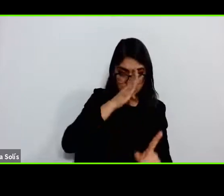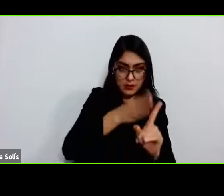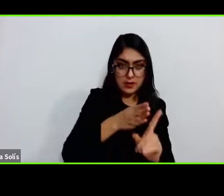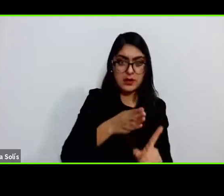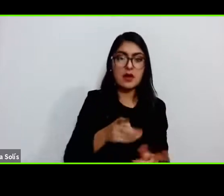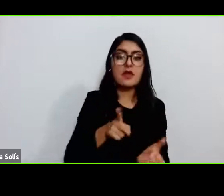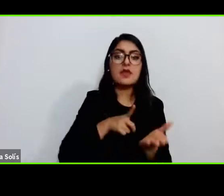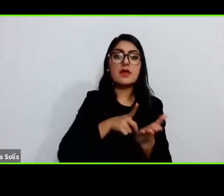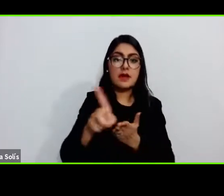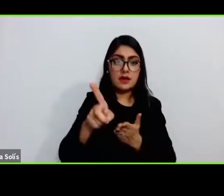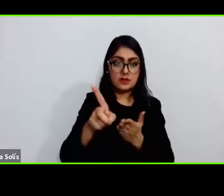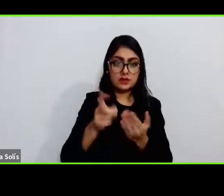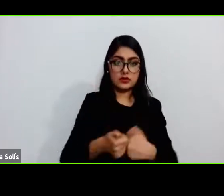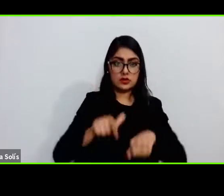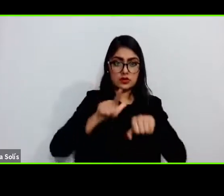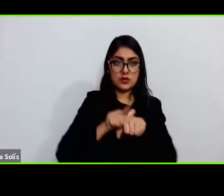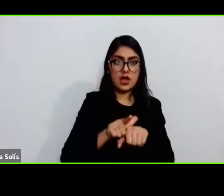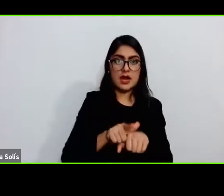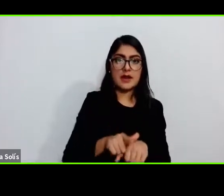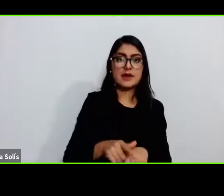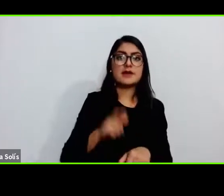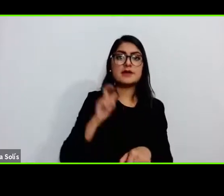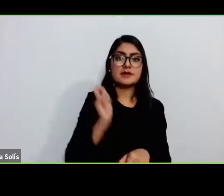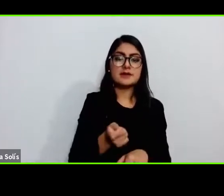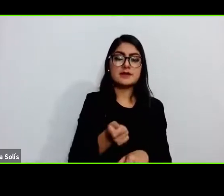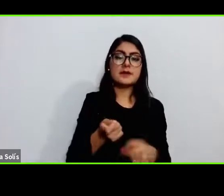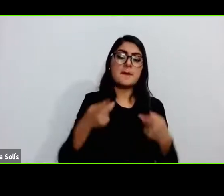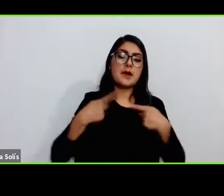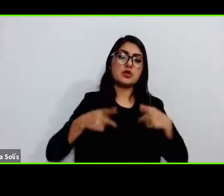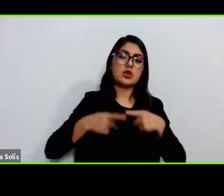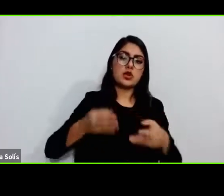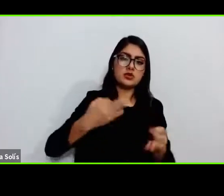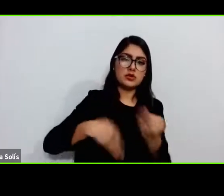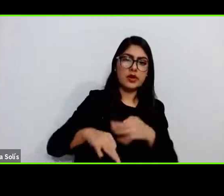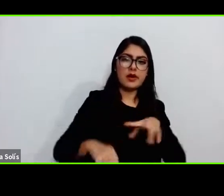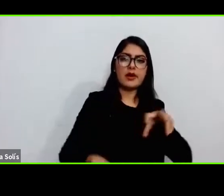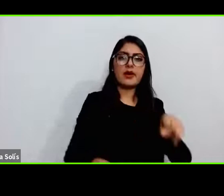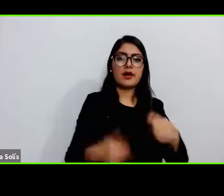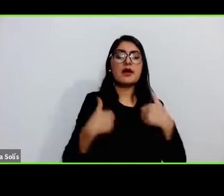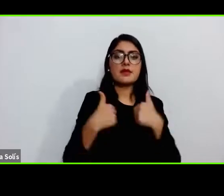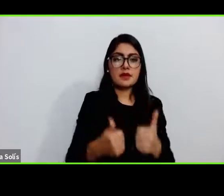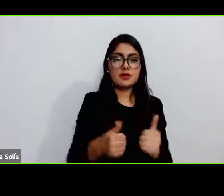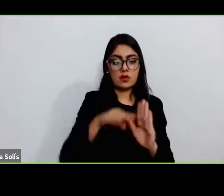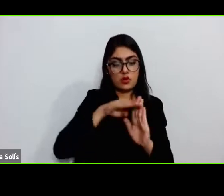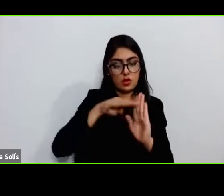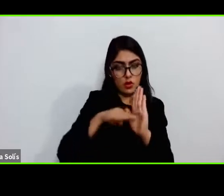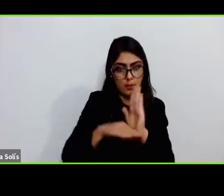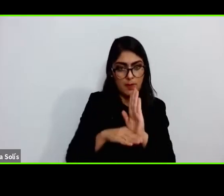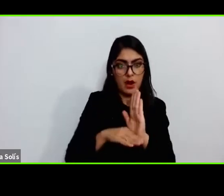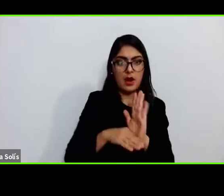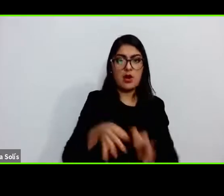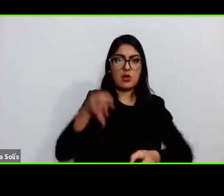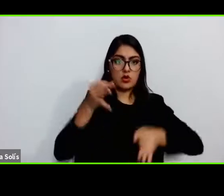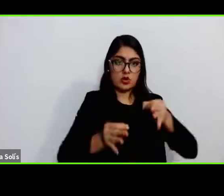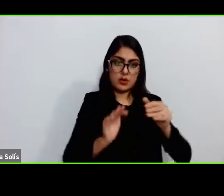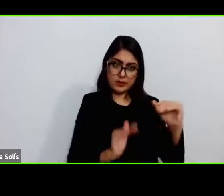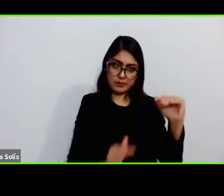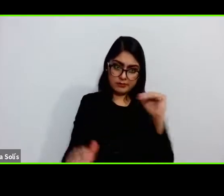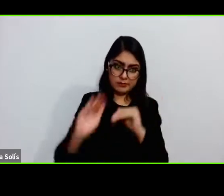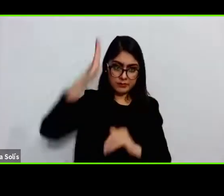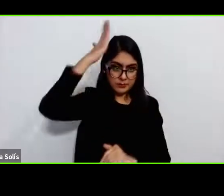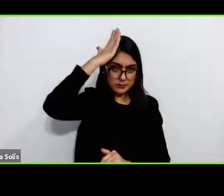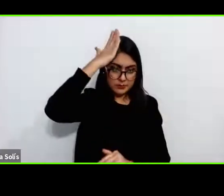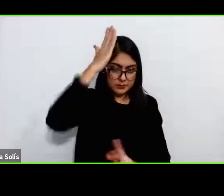la Constitución en general no fuera entendida como una norma jurídica suprema vinculante. Es decir, así como